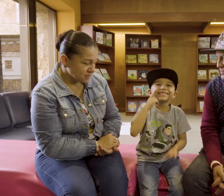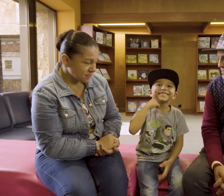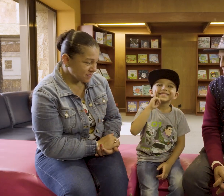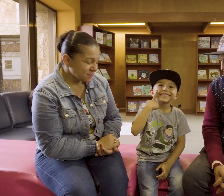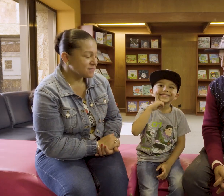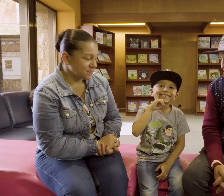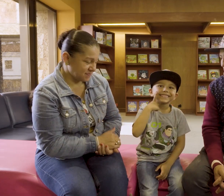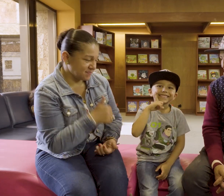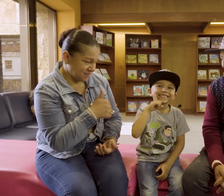Mi seña es esta.